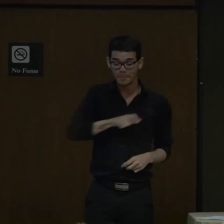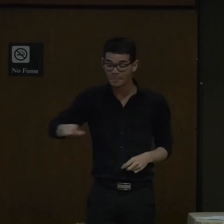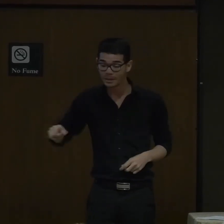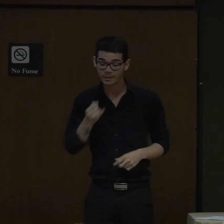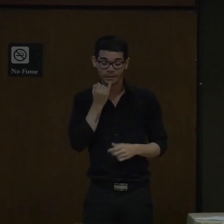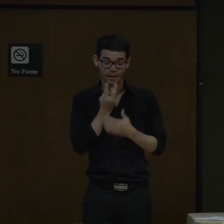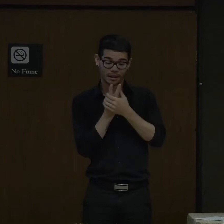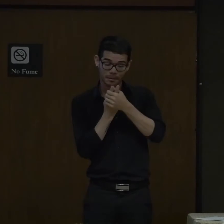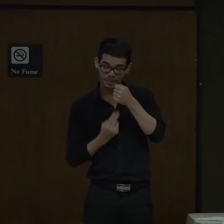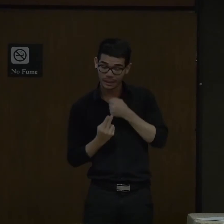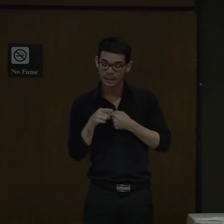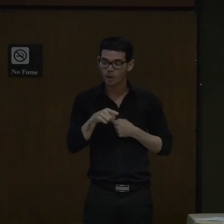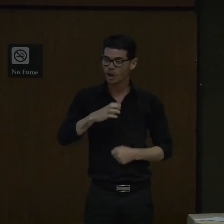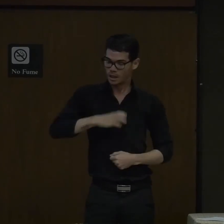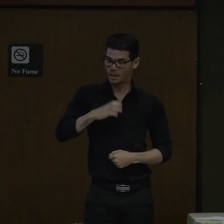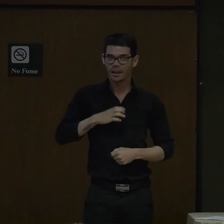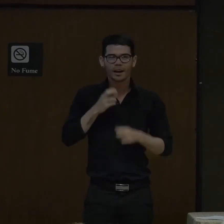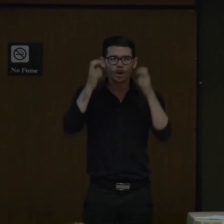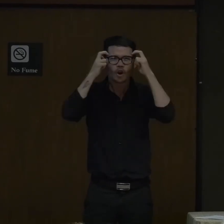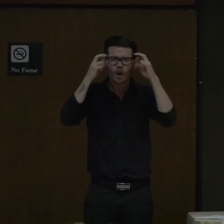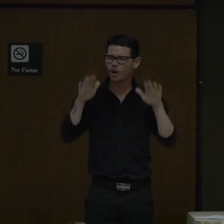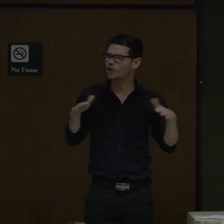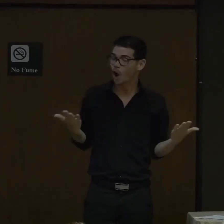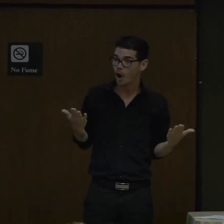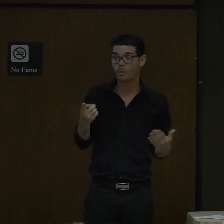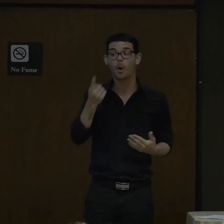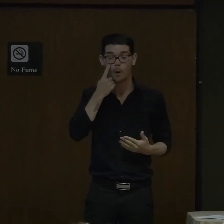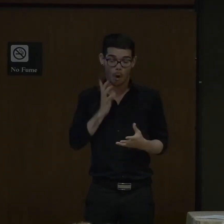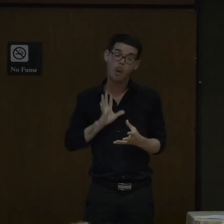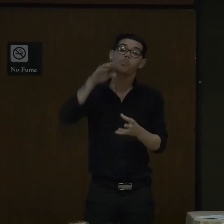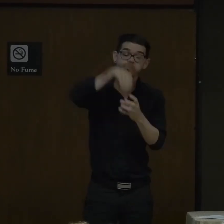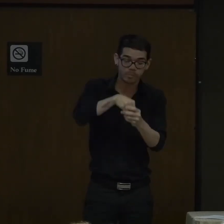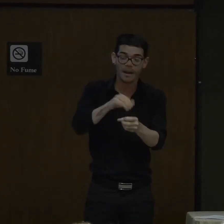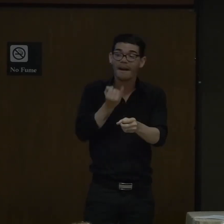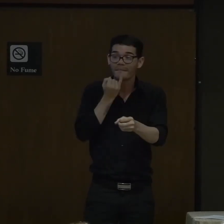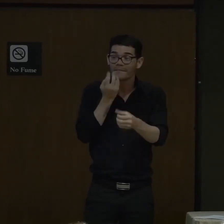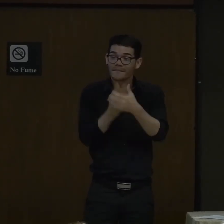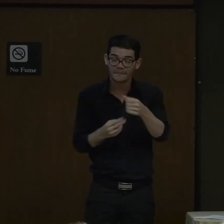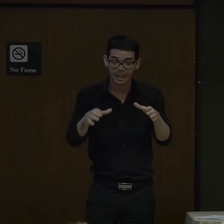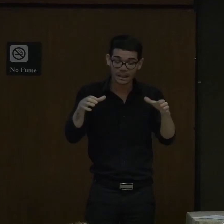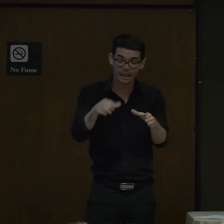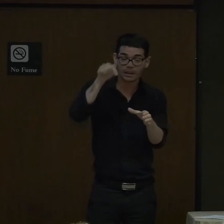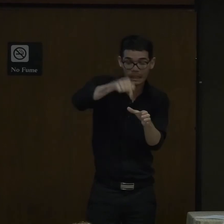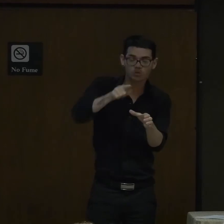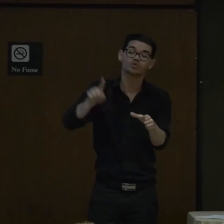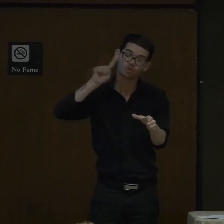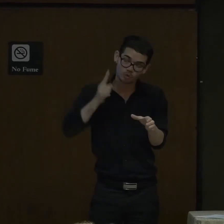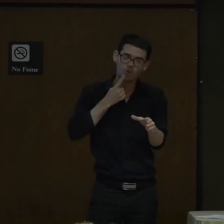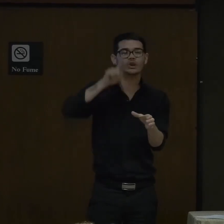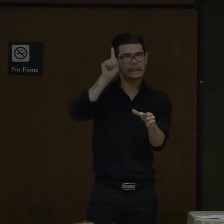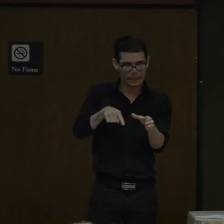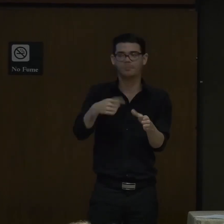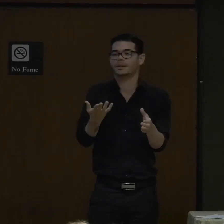bilingües se entiende incluyendo también a los bilingües sordos o a los bilingües que conocen una lengua de señas y